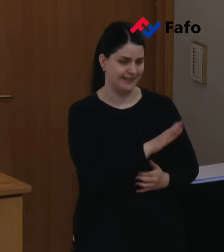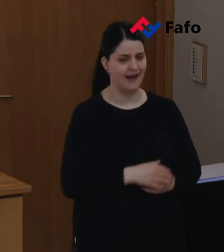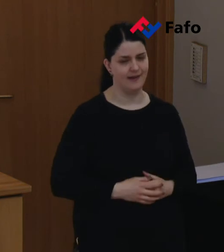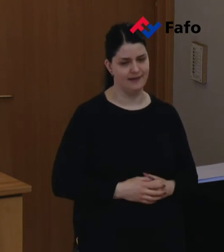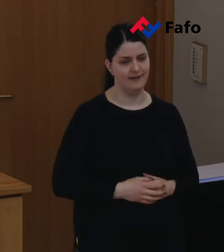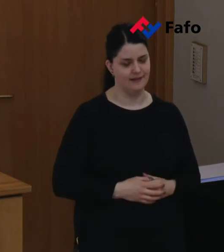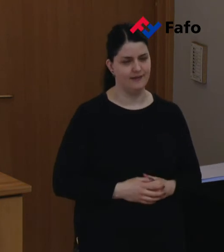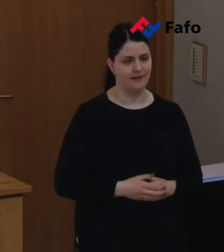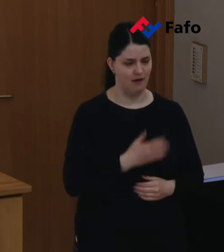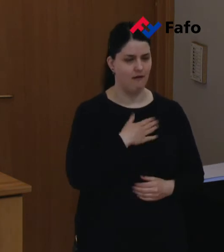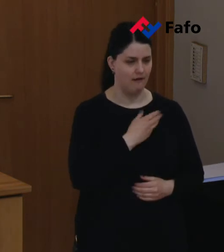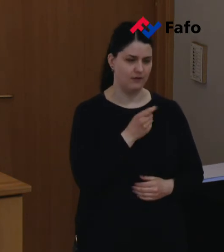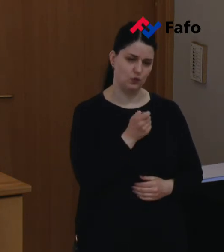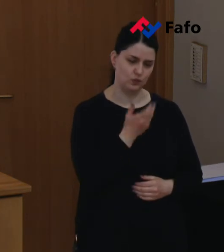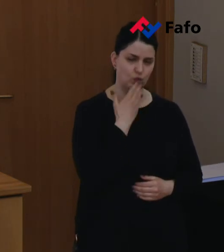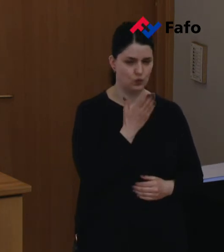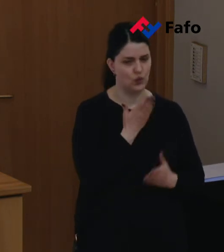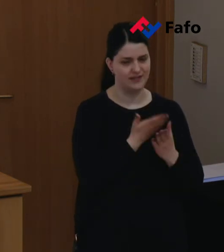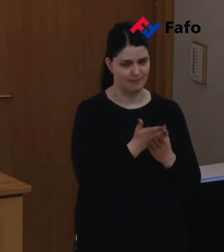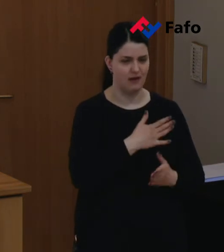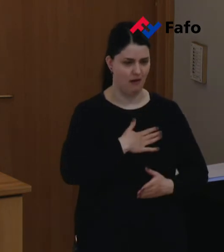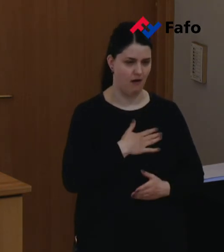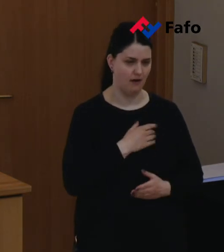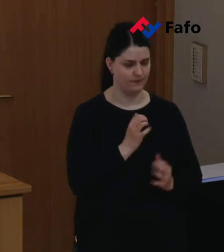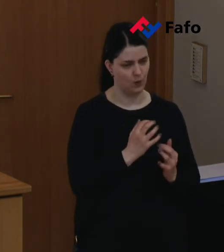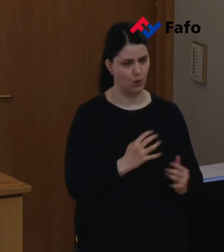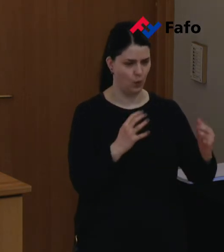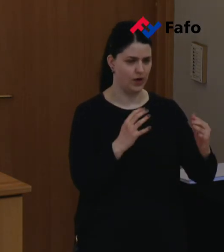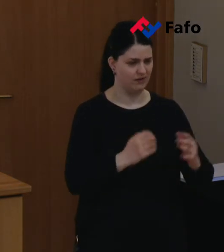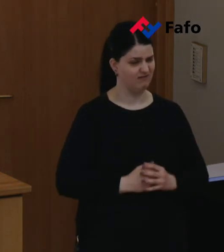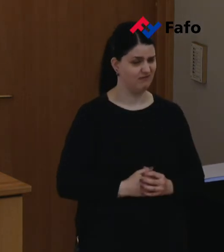Vi har en del gode eksempler på det, blant annet via KOR.